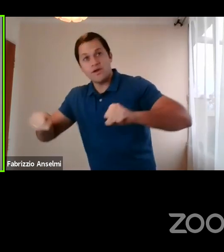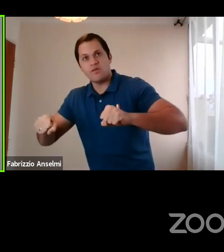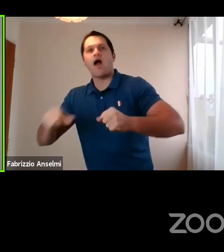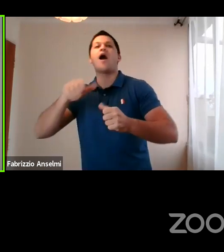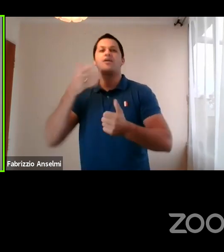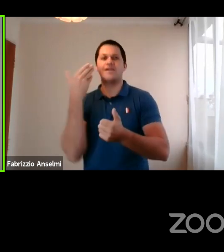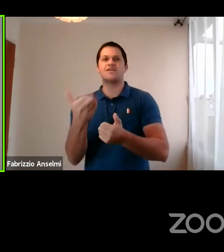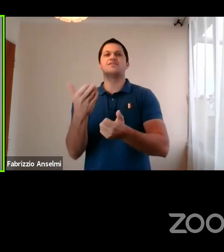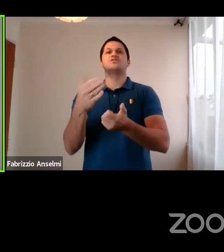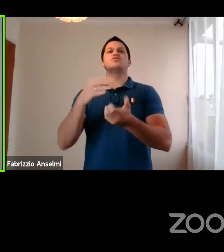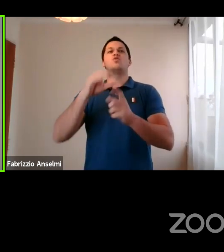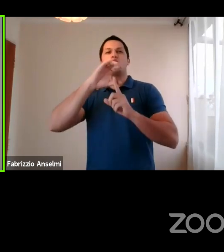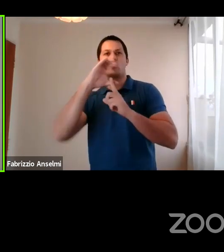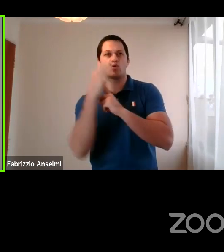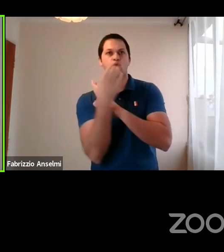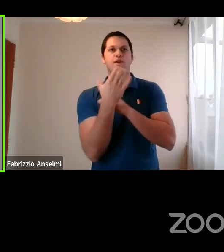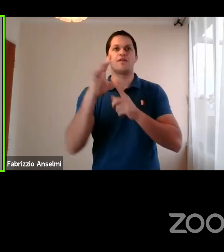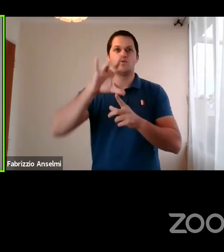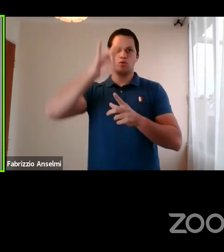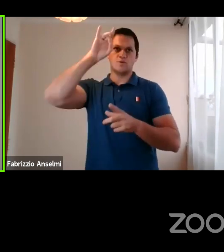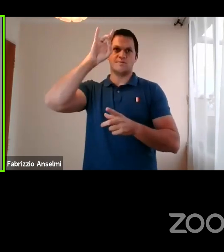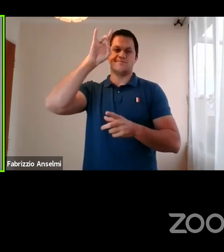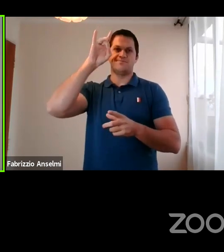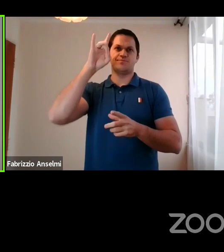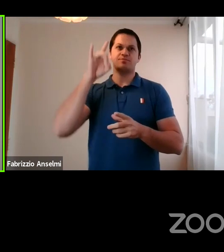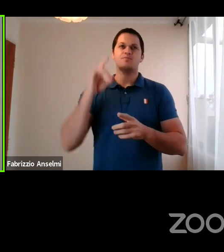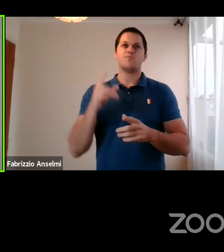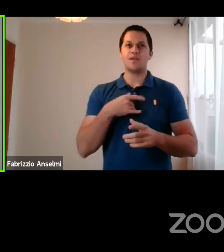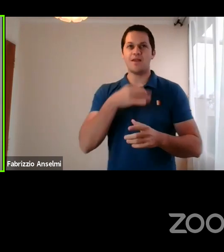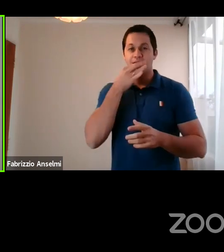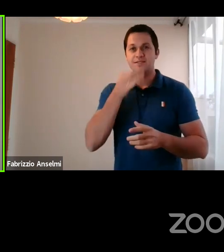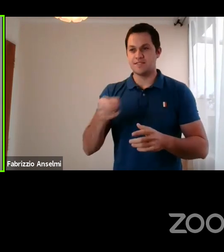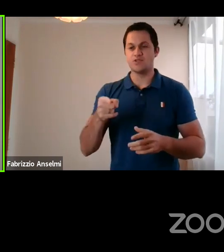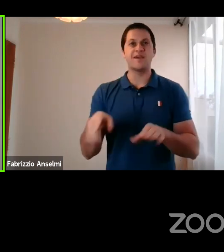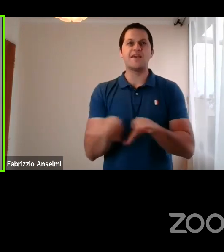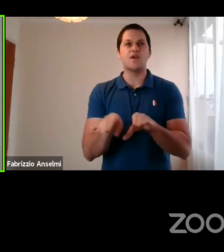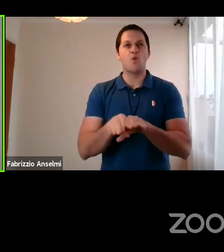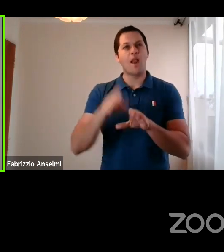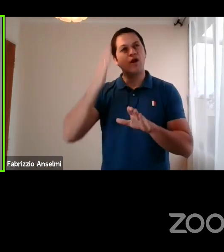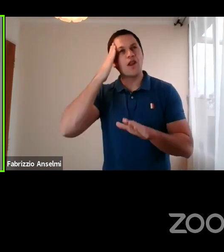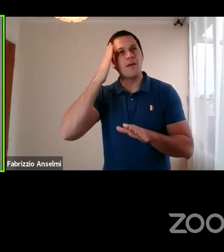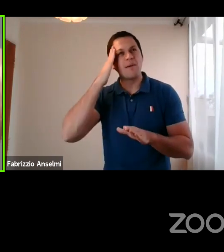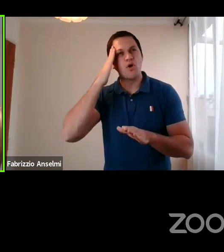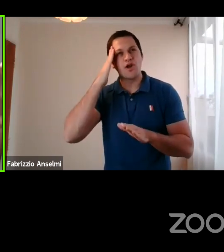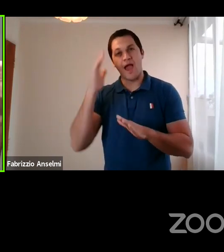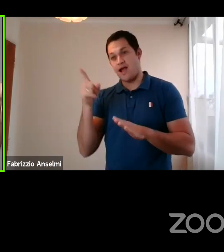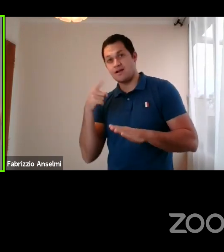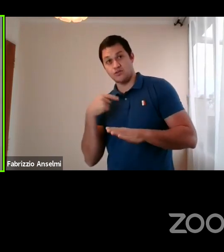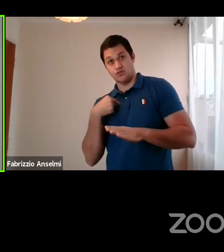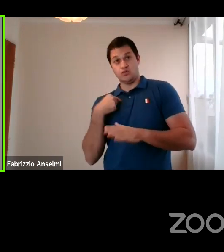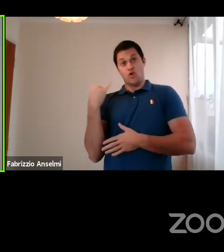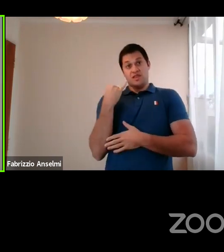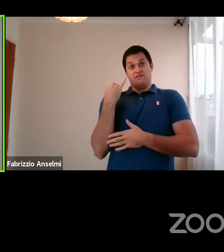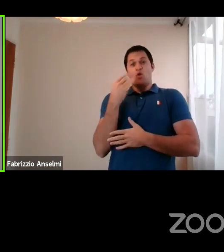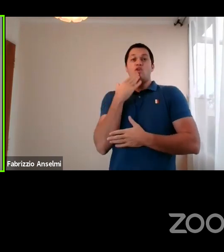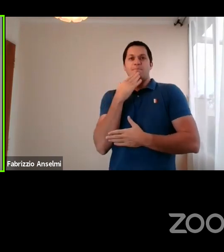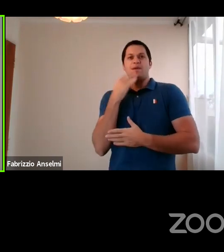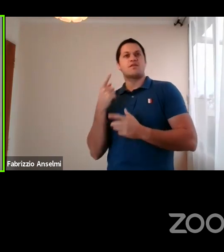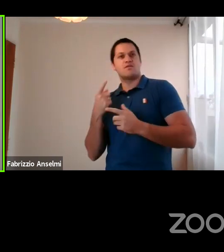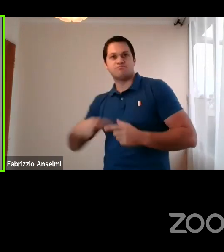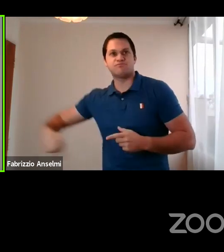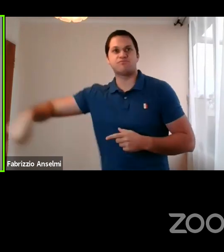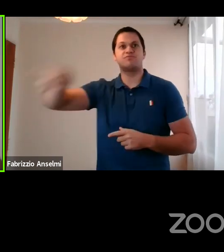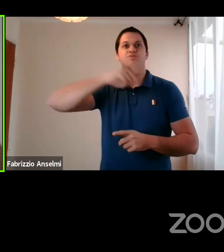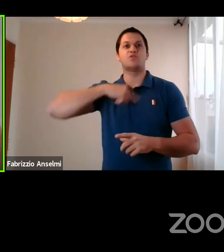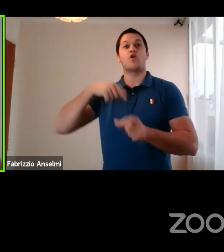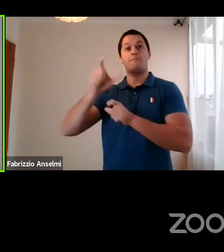¿Cuál es el elemento importante acá? Que el patrimonio entonces se vincula con la memoria individual y la memoria colectiva, ¿sí? Puede haber una memoria que es